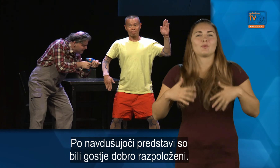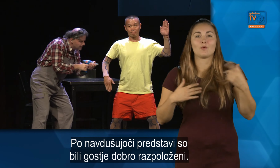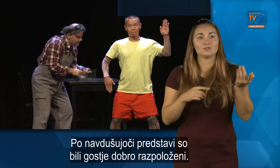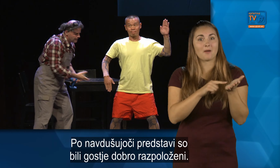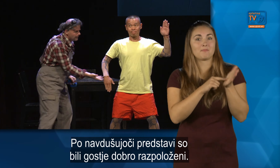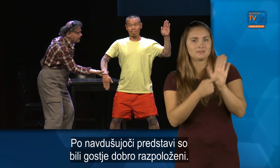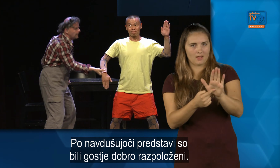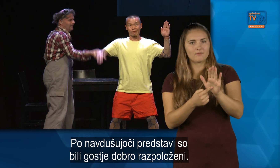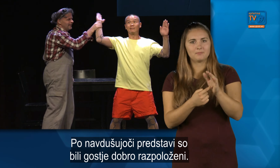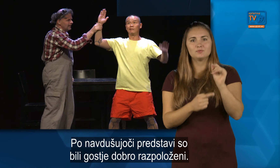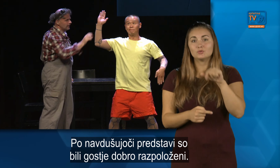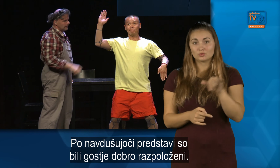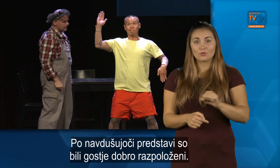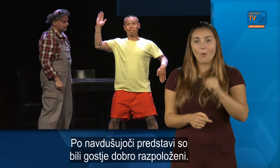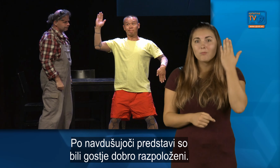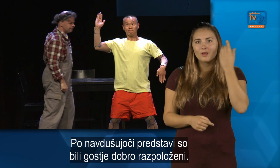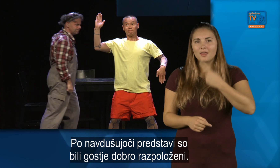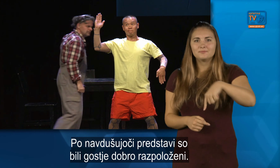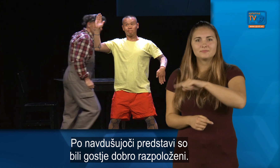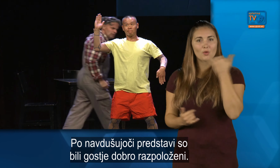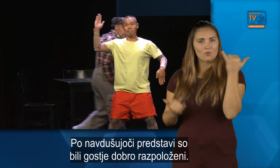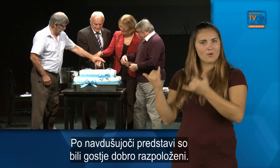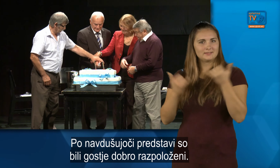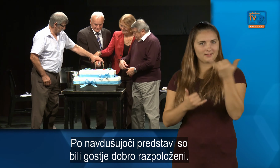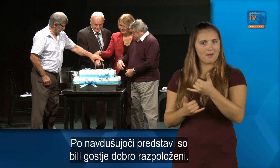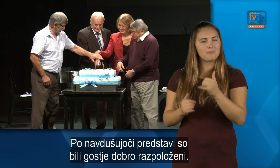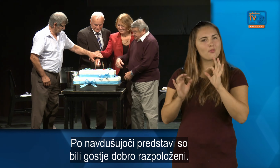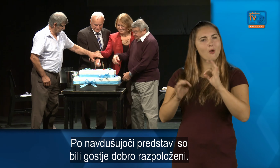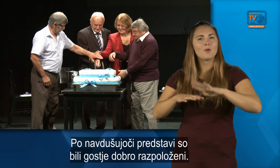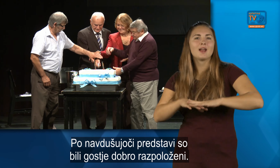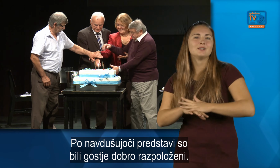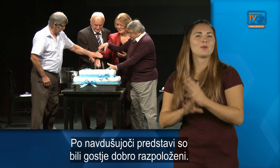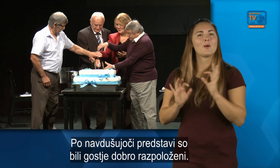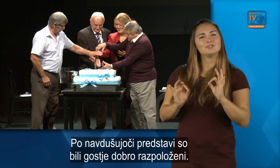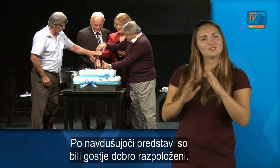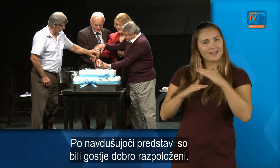Po navdušujoči predstavi so bili gostje dobro razpoloženi.